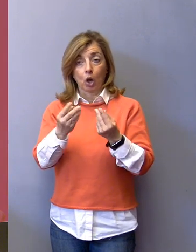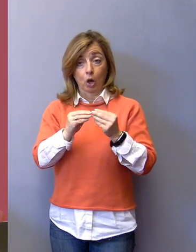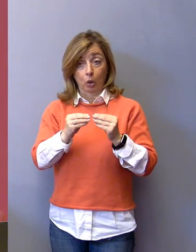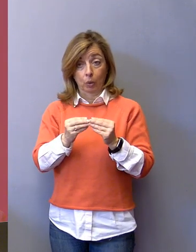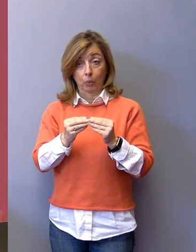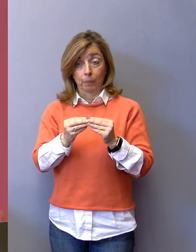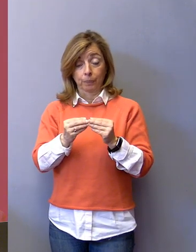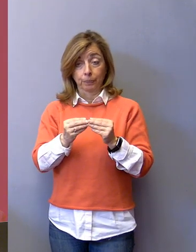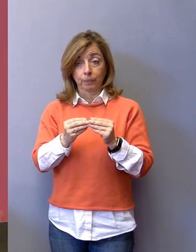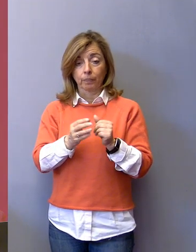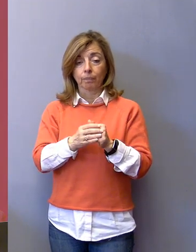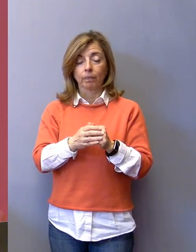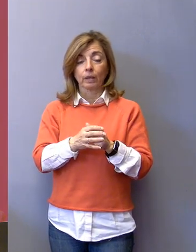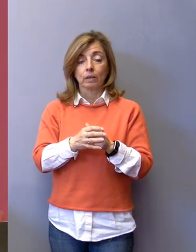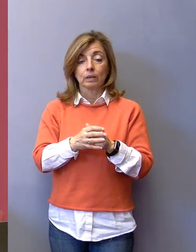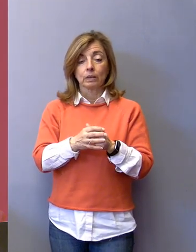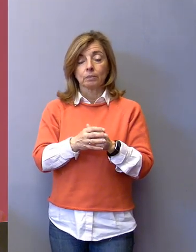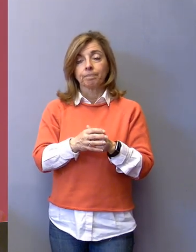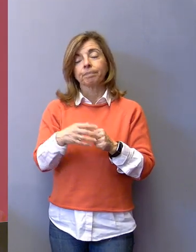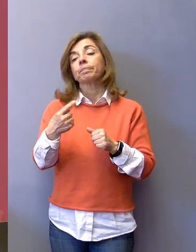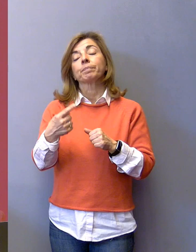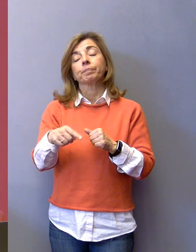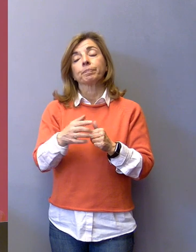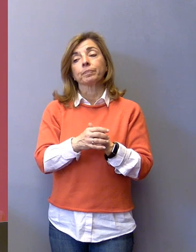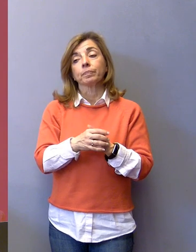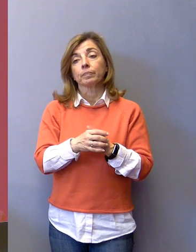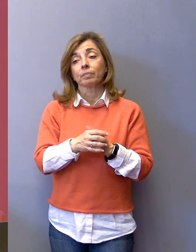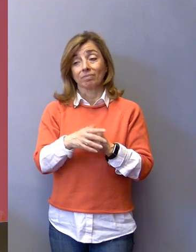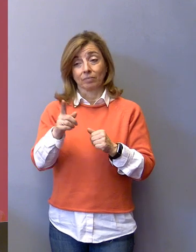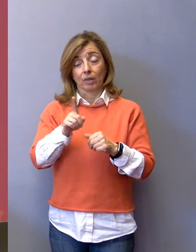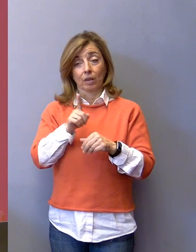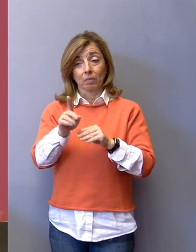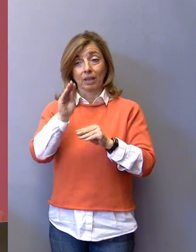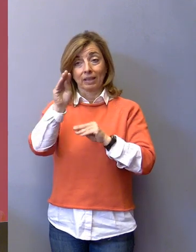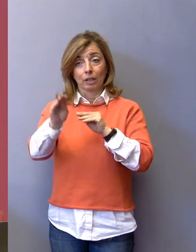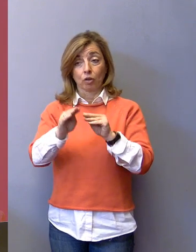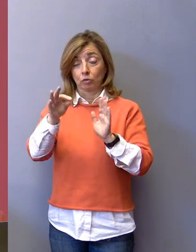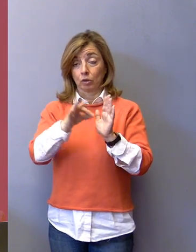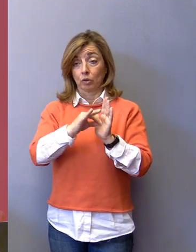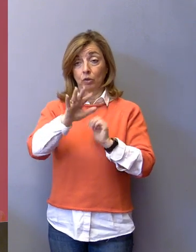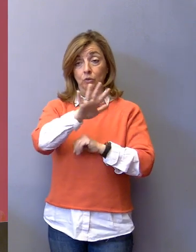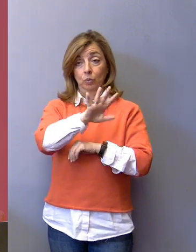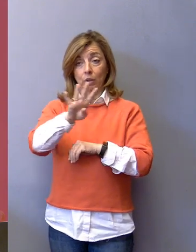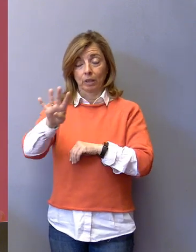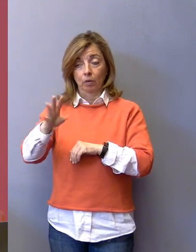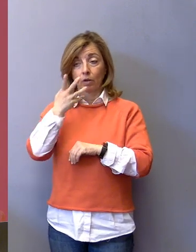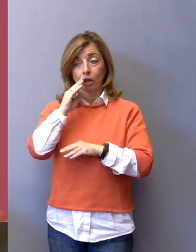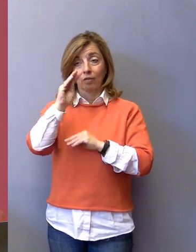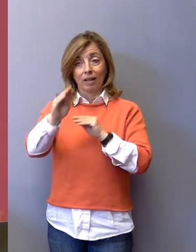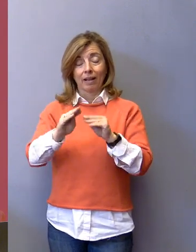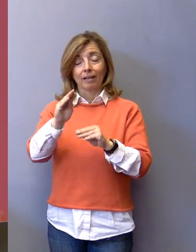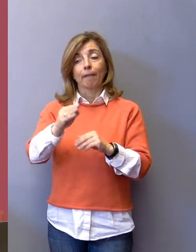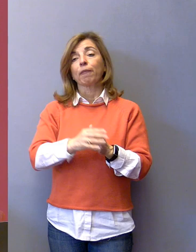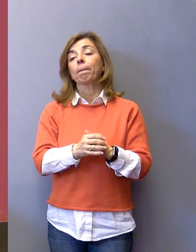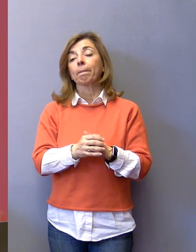dove era presente la diga Spero che ciò con questa interrogazione con questo 54 vogliamo dobbiamo chiederla